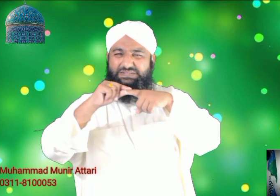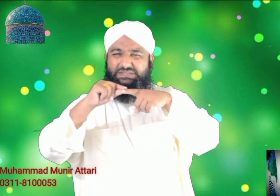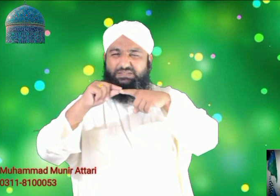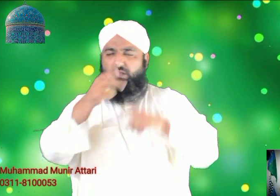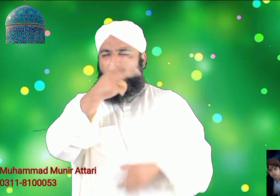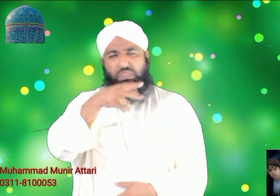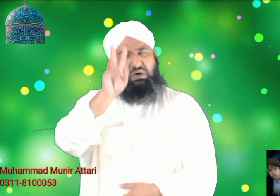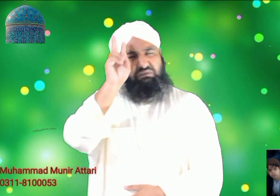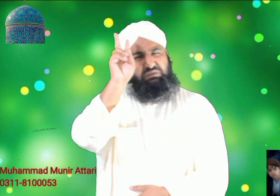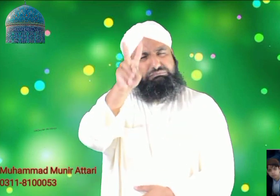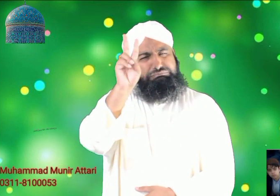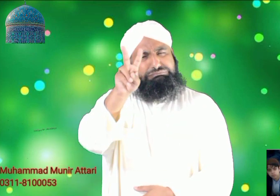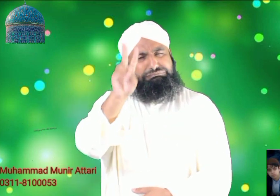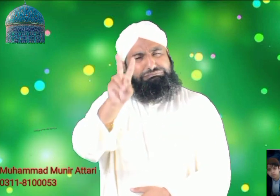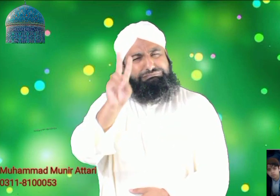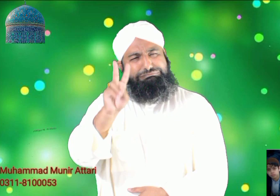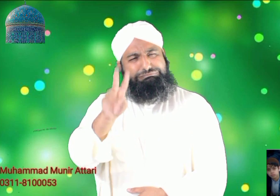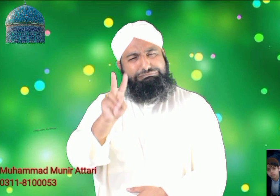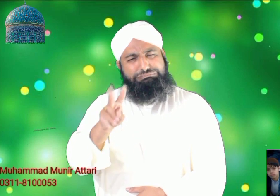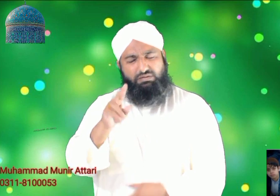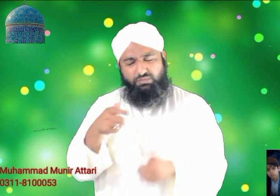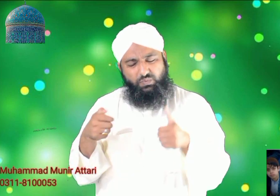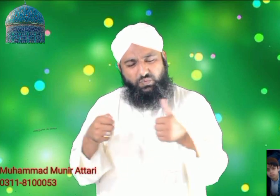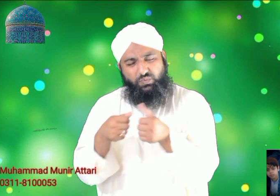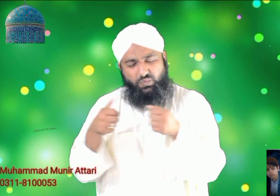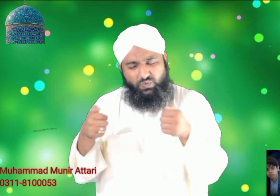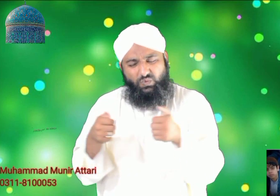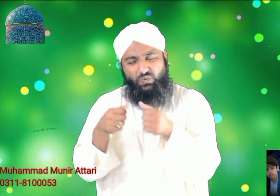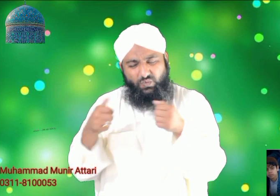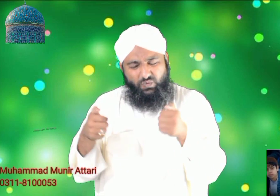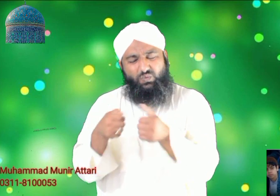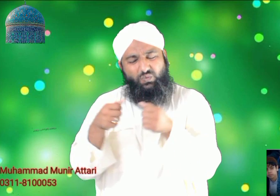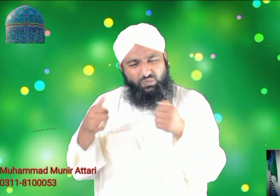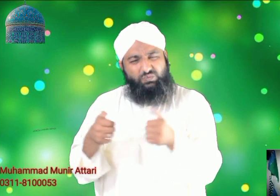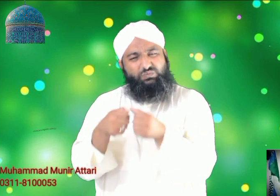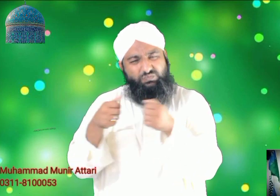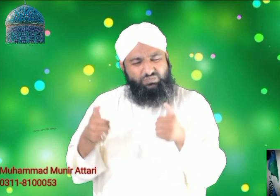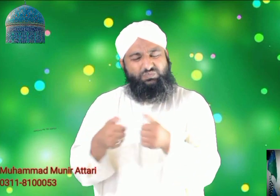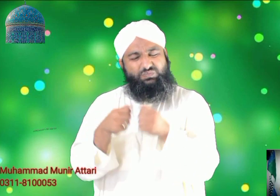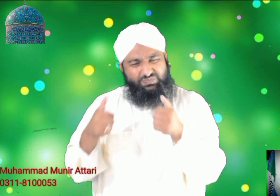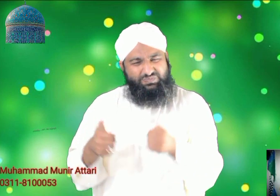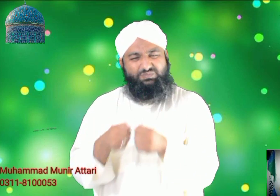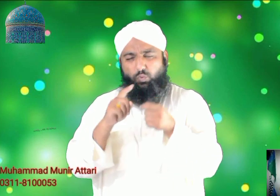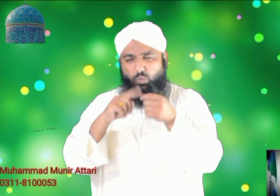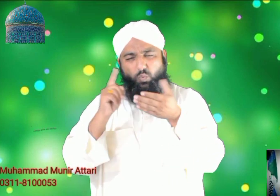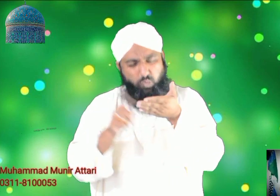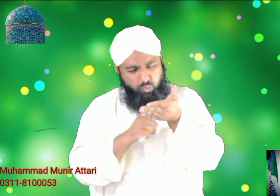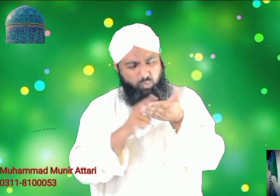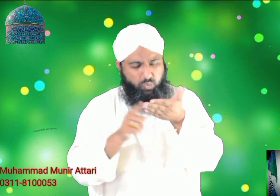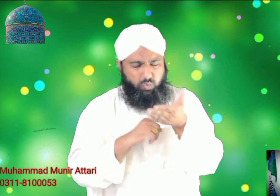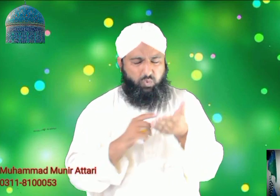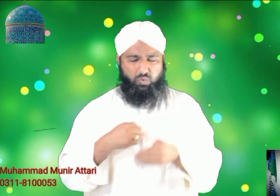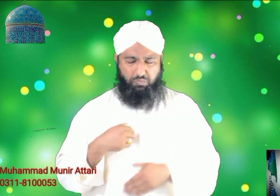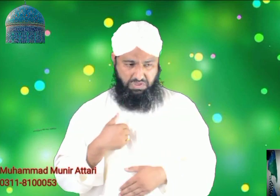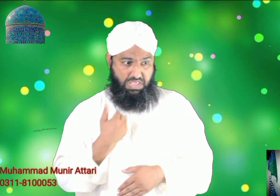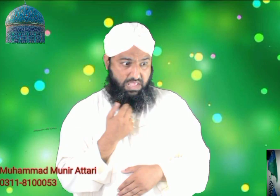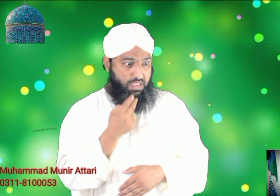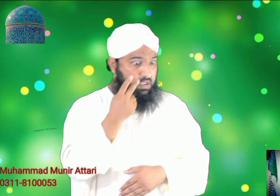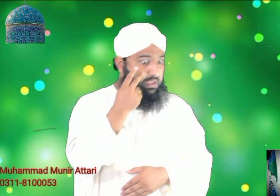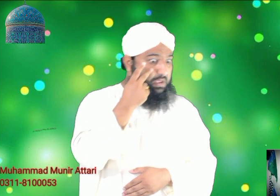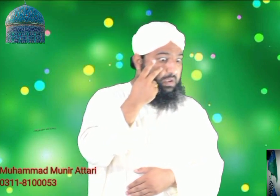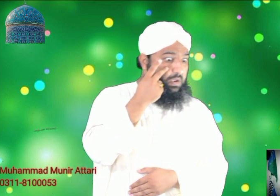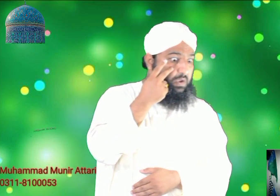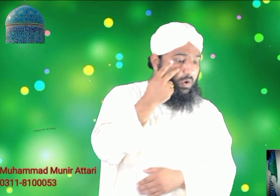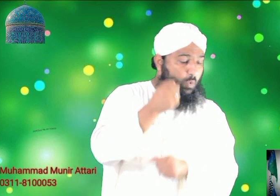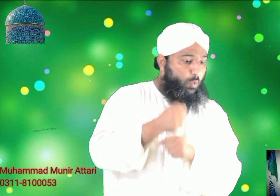پڑھتے تھے، پھر ذکر و اذکار میں مشغول ہو جاتے تھے، پھر کچھ عرائض و وظائف پڑھتے تھے۔ میں نے اپنی آنکھوں سے دیکھا کبھی آپ کا جسم